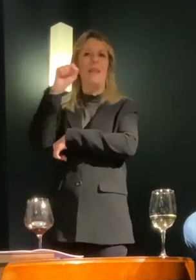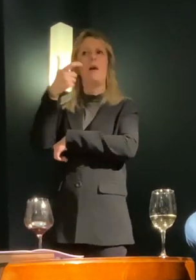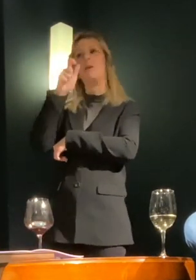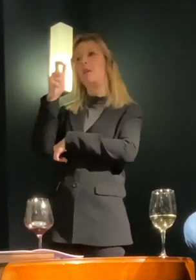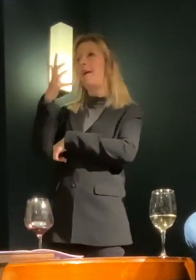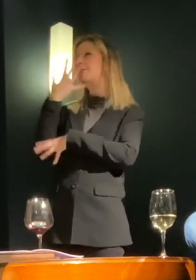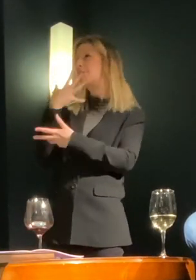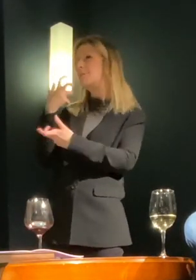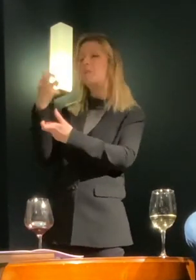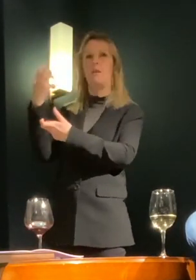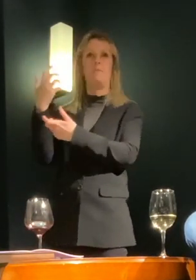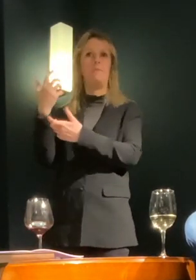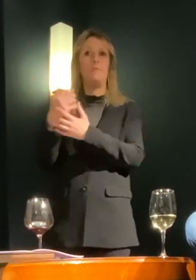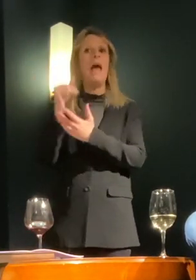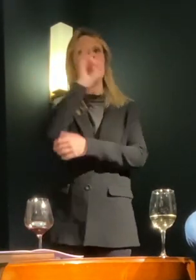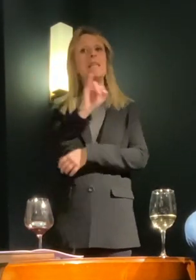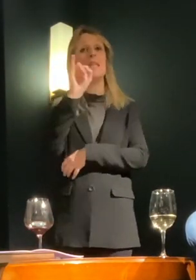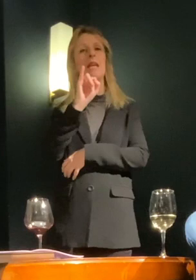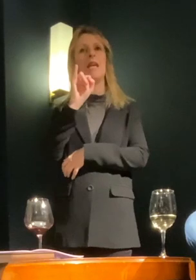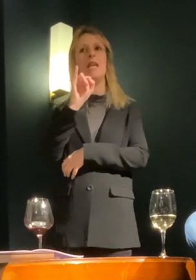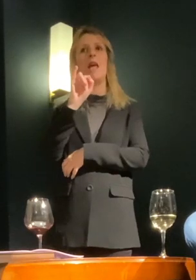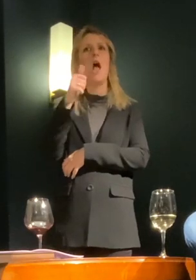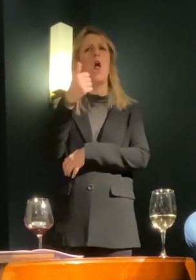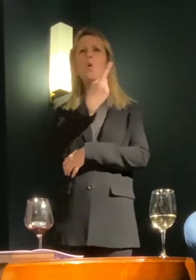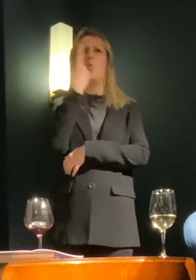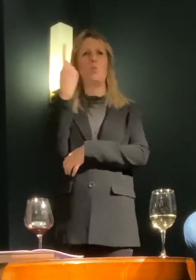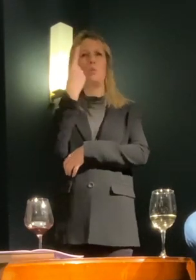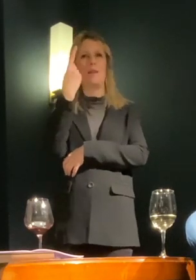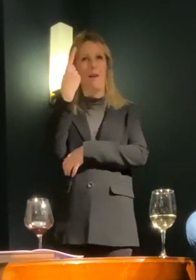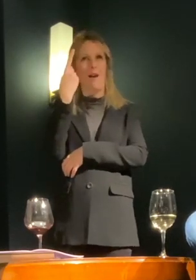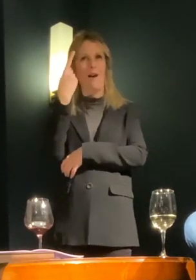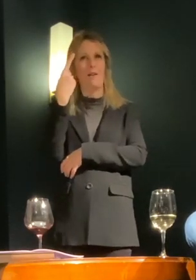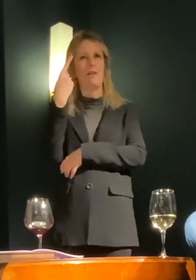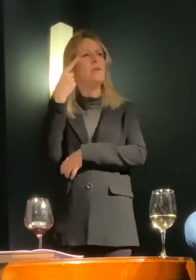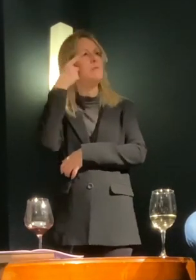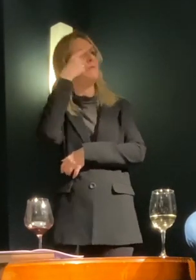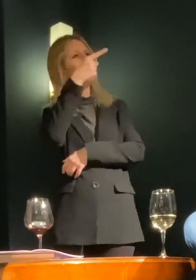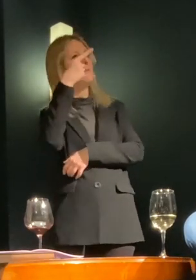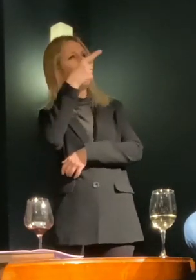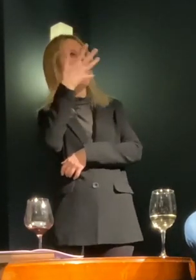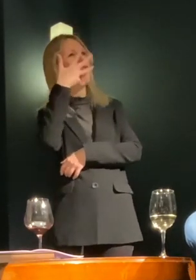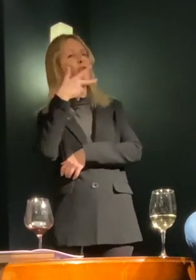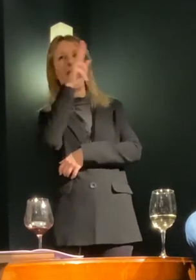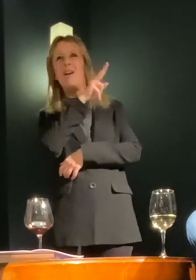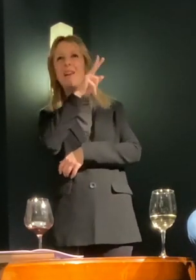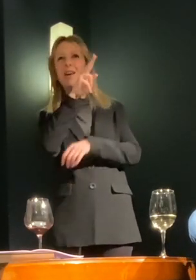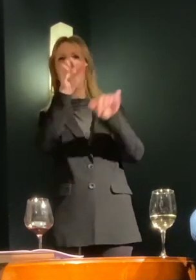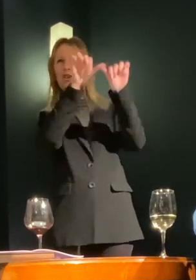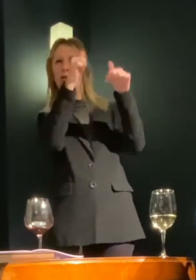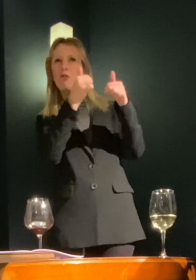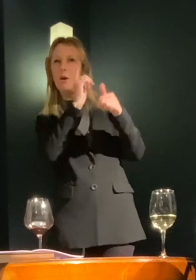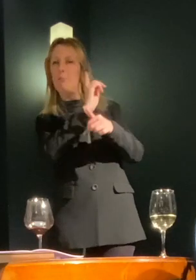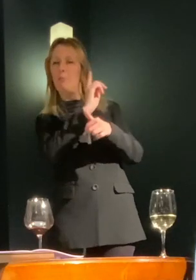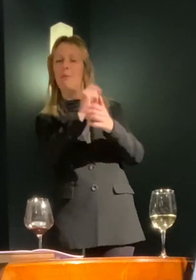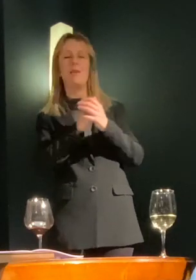tutti modello di qualcosa. Irene è l'unica che prende Valerio a modello. Per cui, diciamo, a un certo punto gli dà una prospettiva di